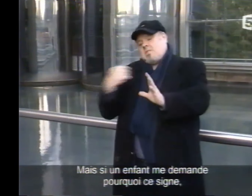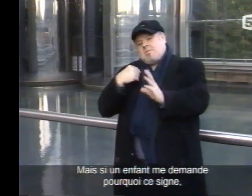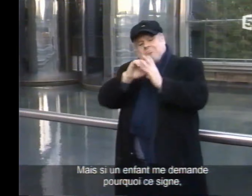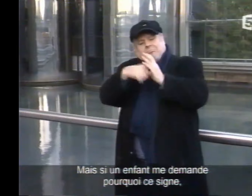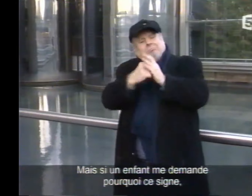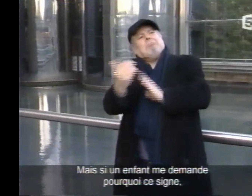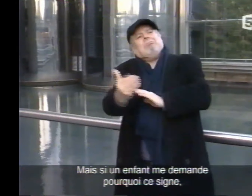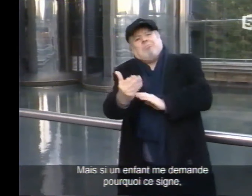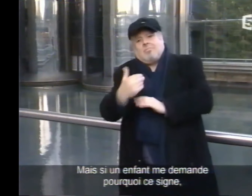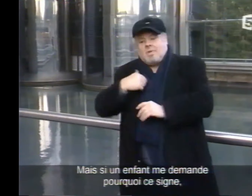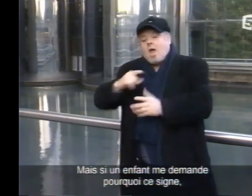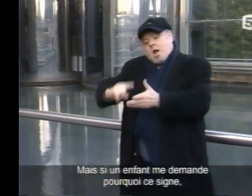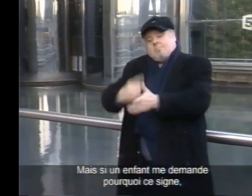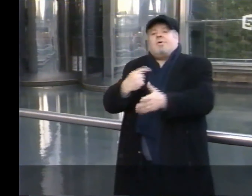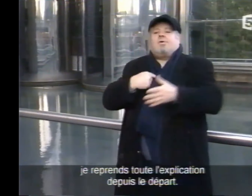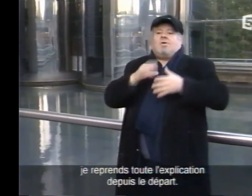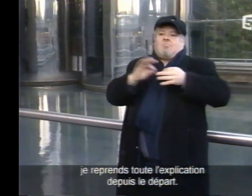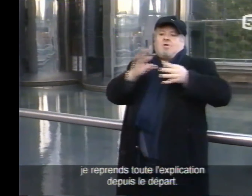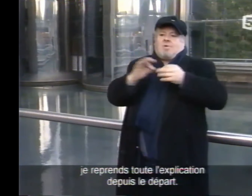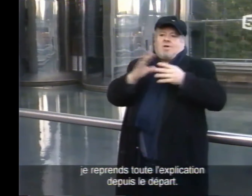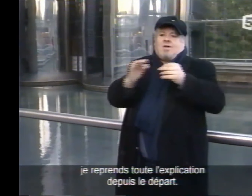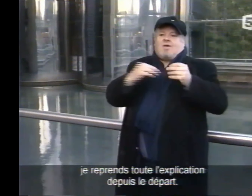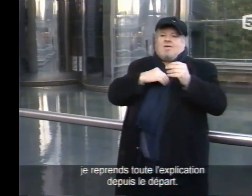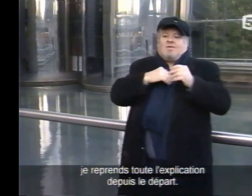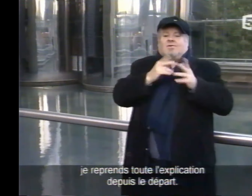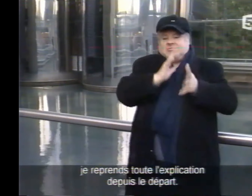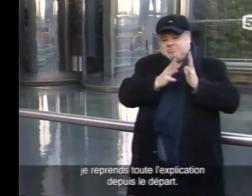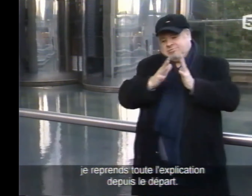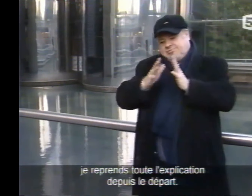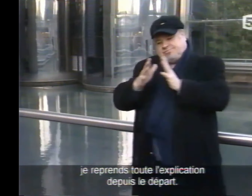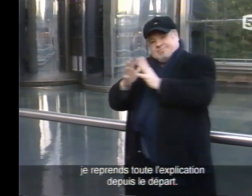enfant me demande pourquoi ce signe, je reprends toute l'explication depuis le départ.